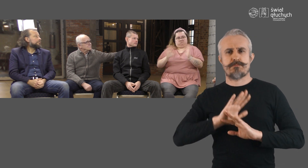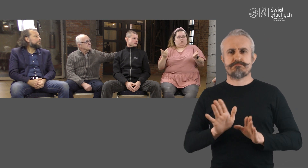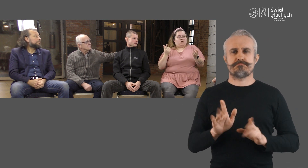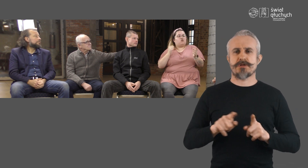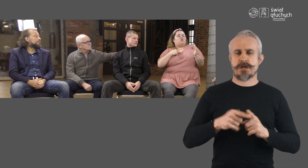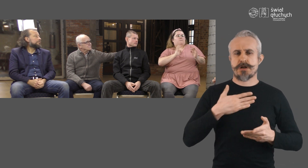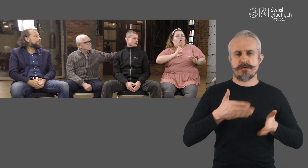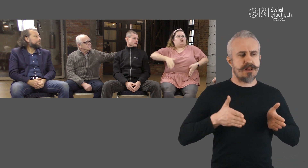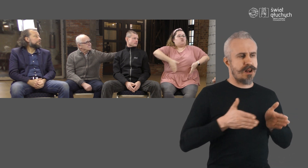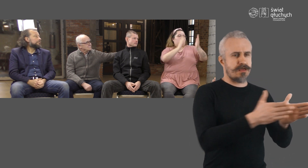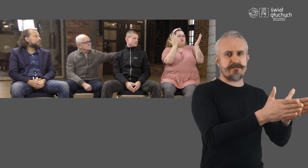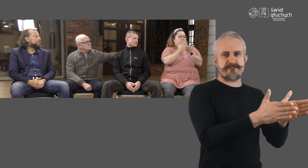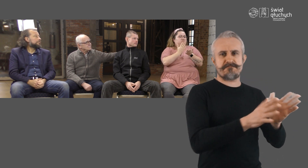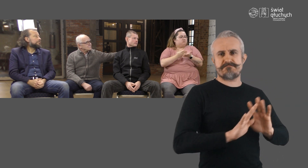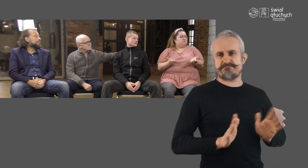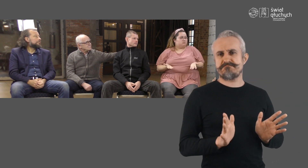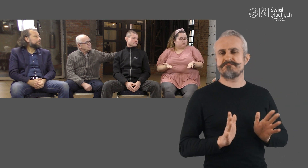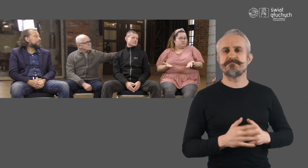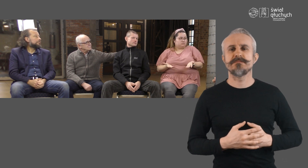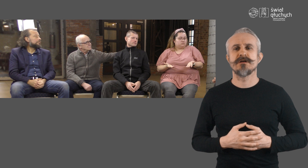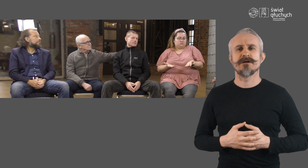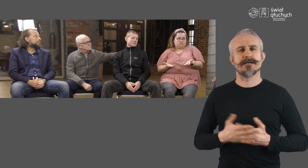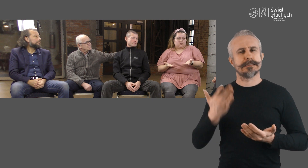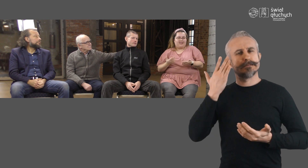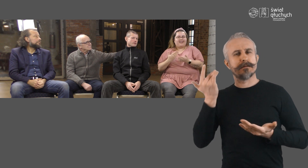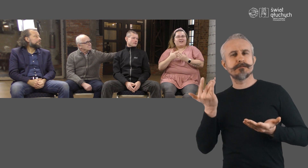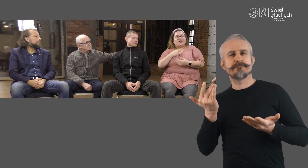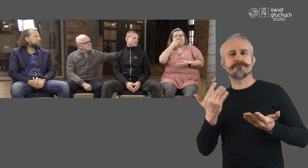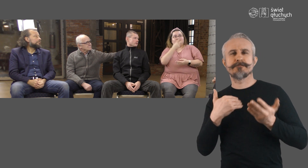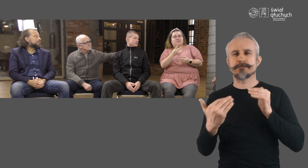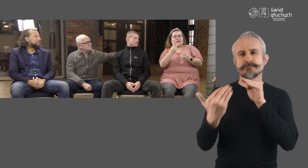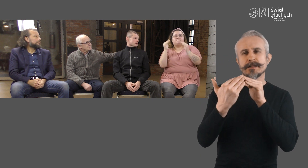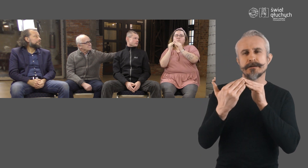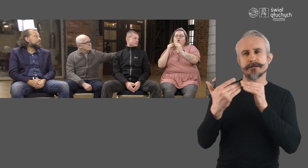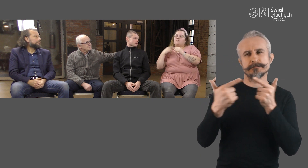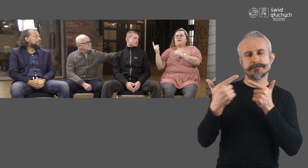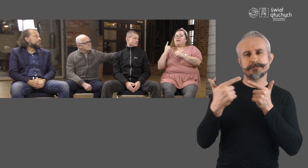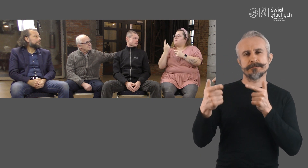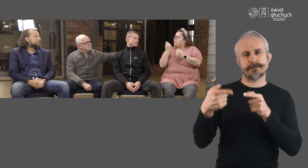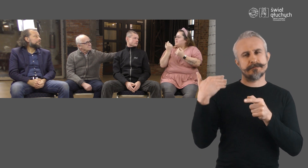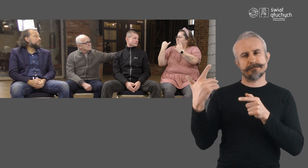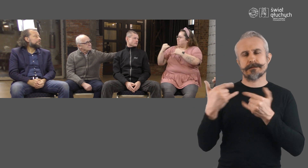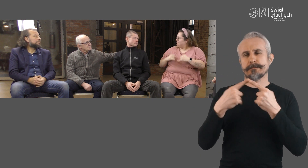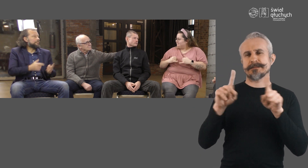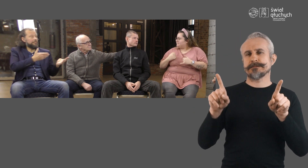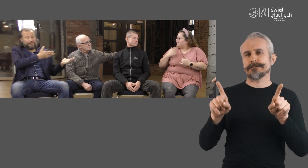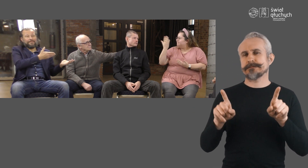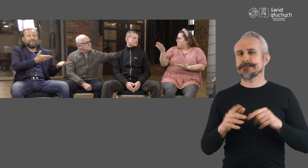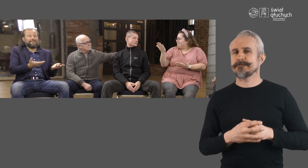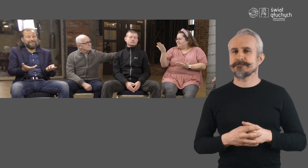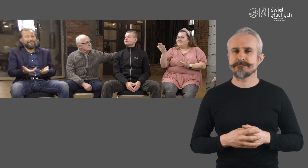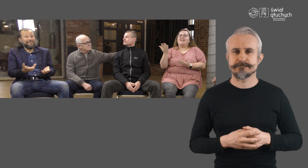tego nauczyła, bo to gdzieś tam moja taka droga. Dlatego widzę, że no,